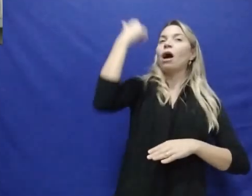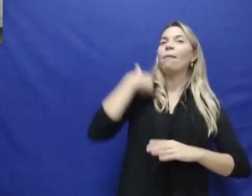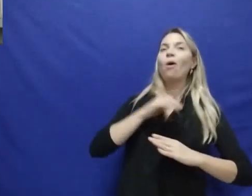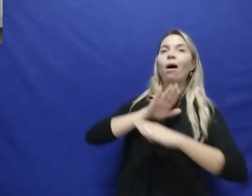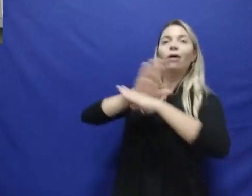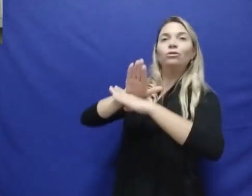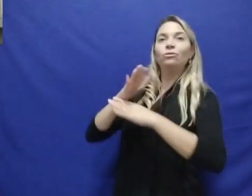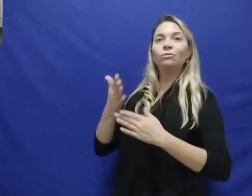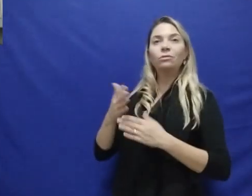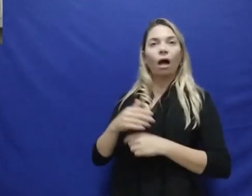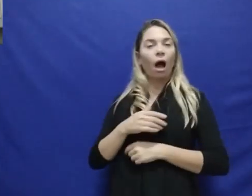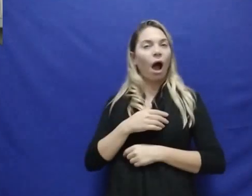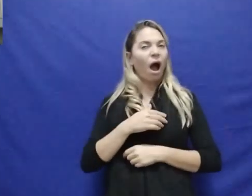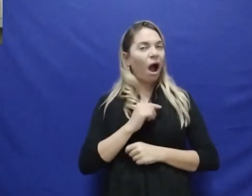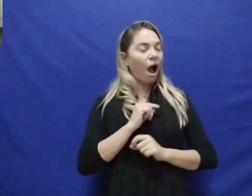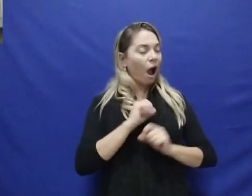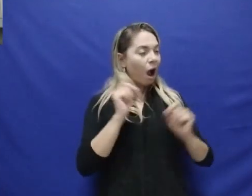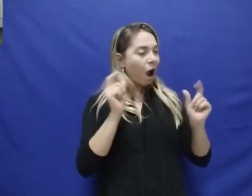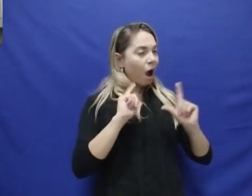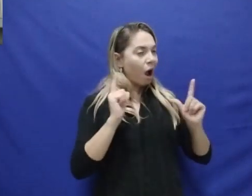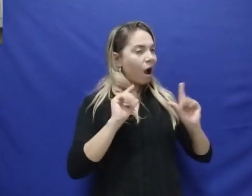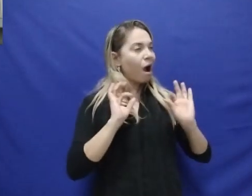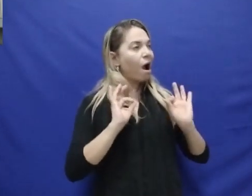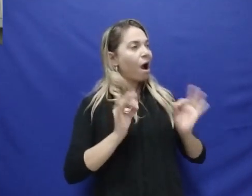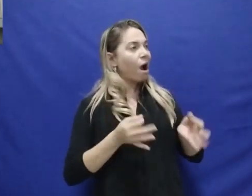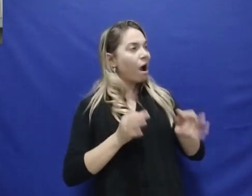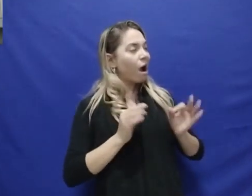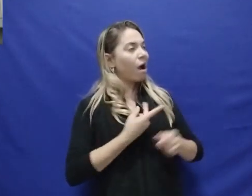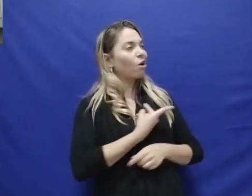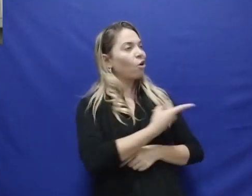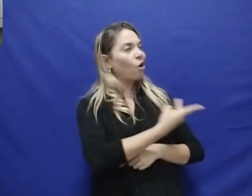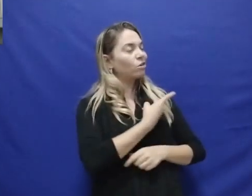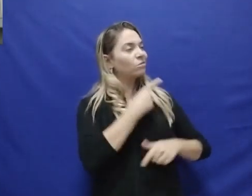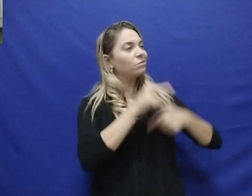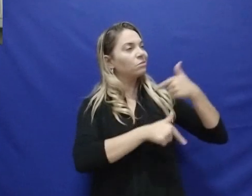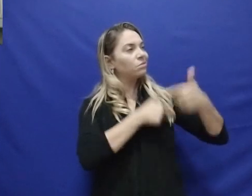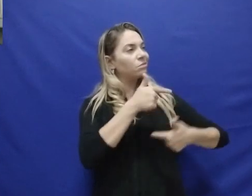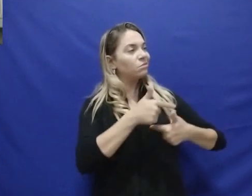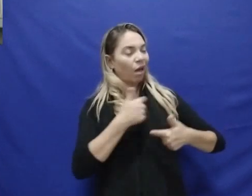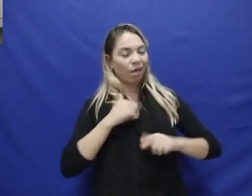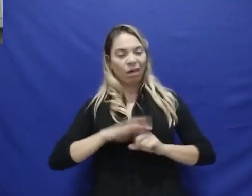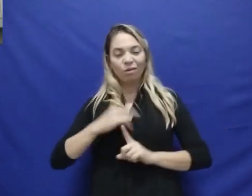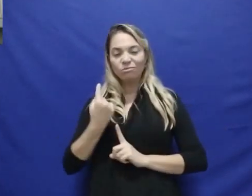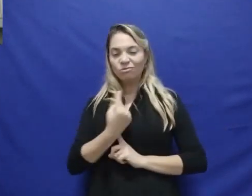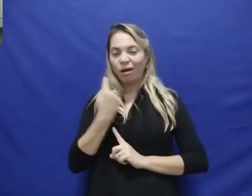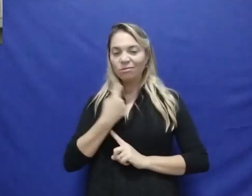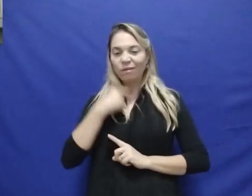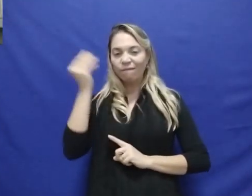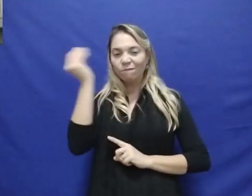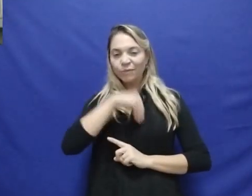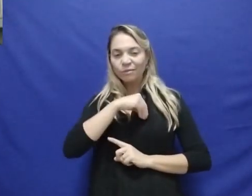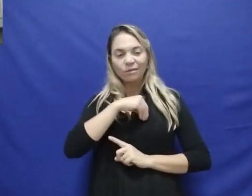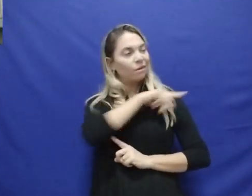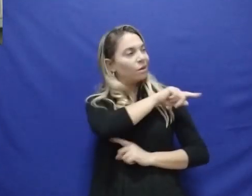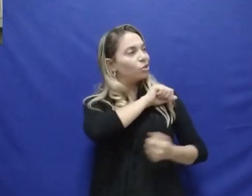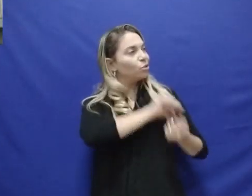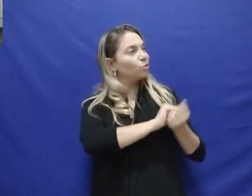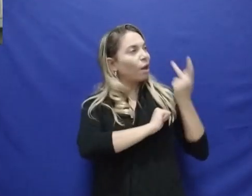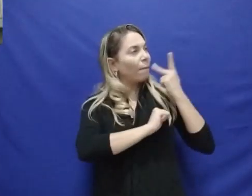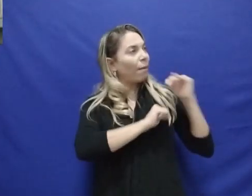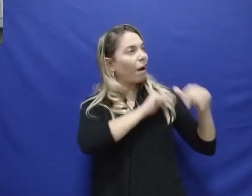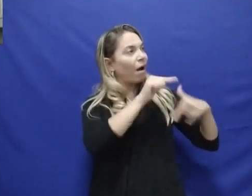então, com a pescaria pronta, o pai dormindo, começou a remar. E ele não conseguia